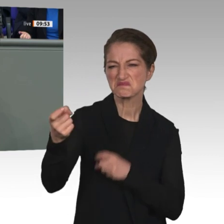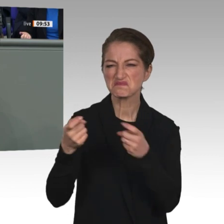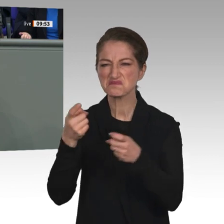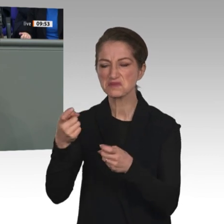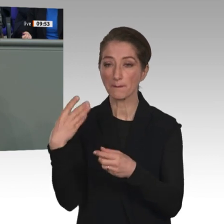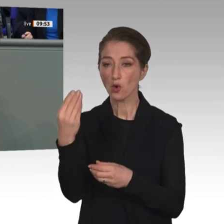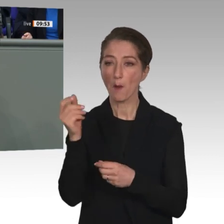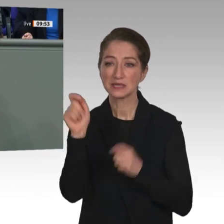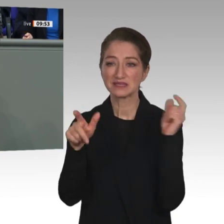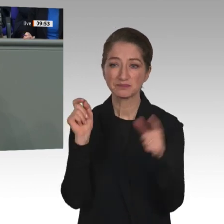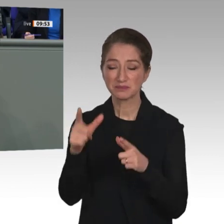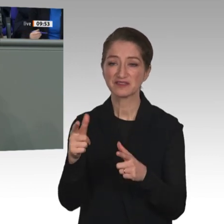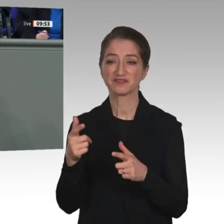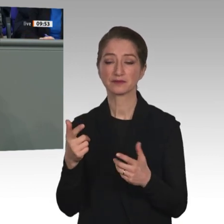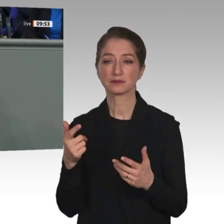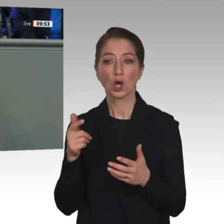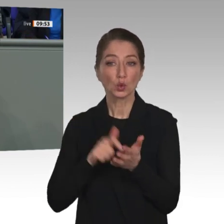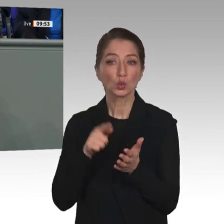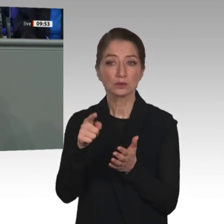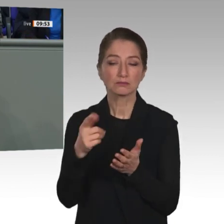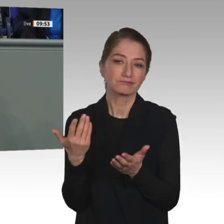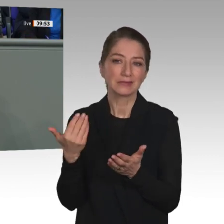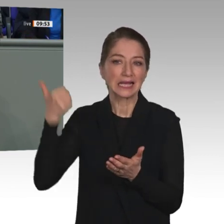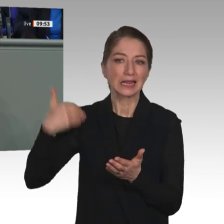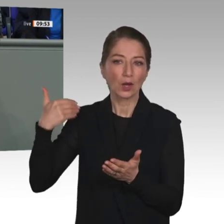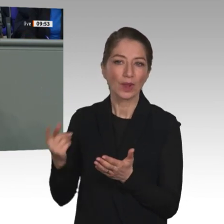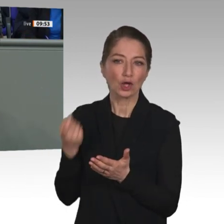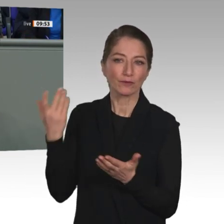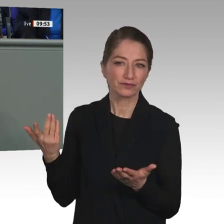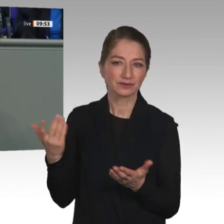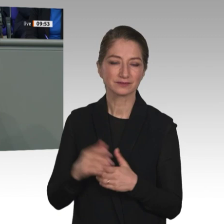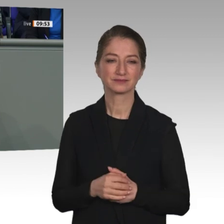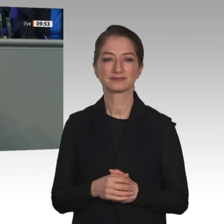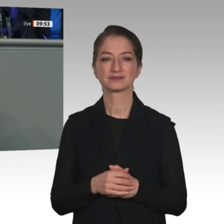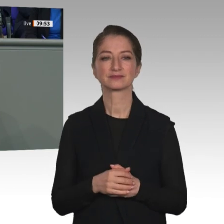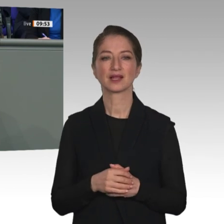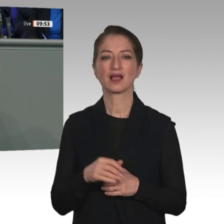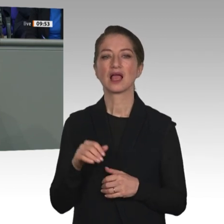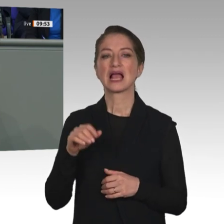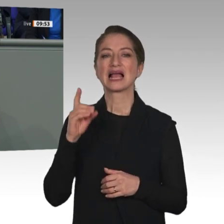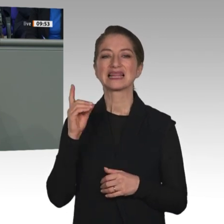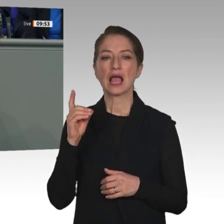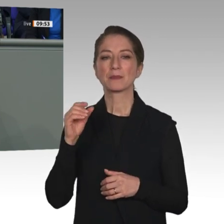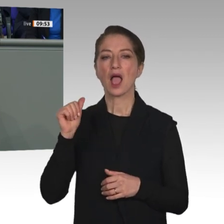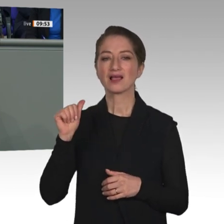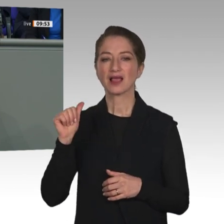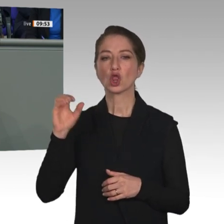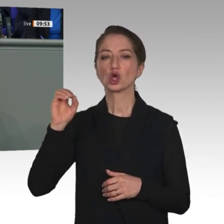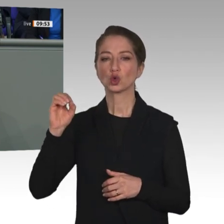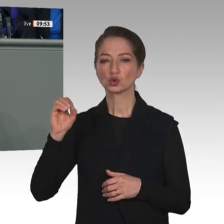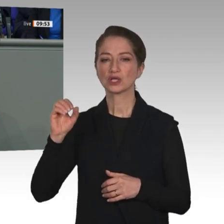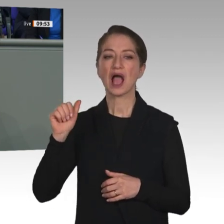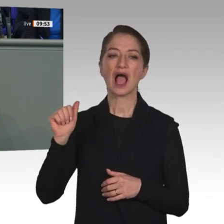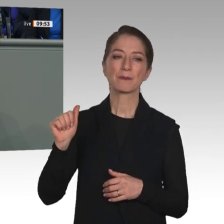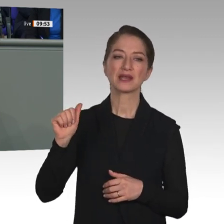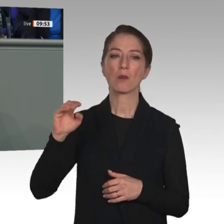Leute sprechen, aber ich kann versprechen, ob Karamba Diaby, Aydan Özegus, Amira Mohammed Ali, Vijan Cirsaray, Cem